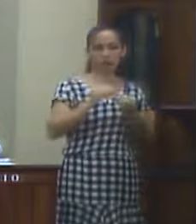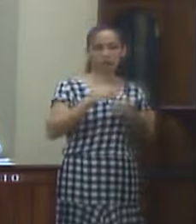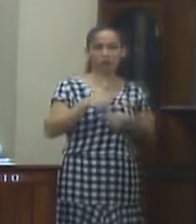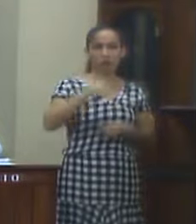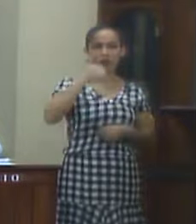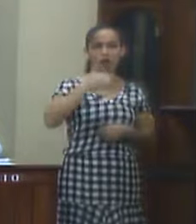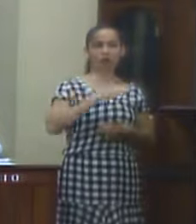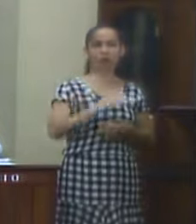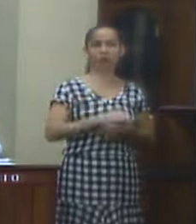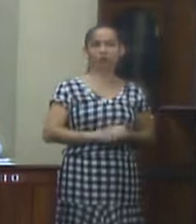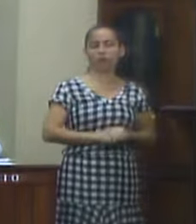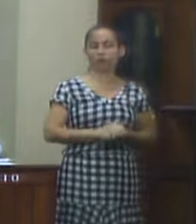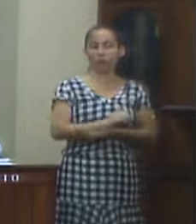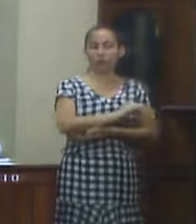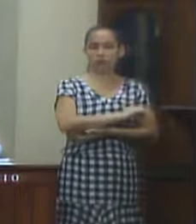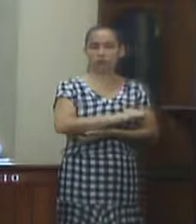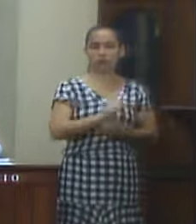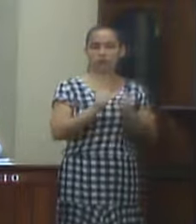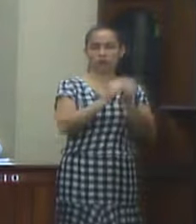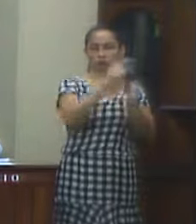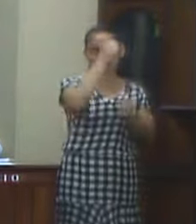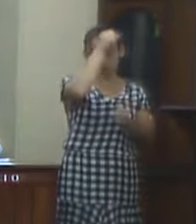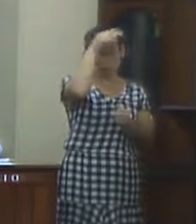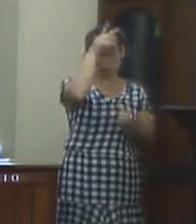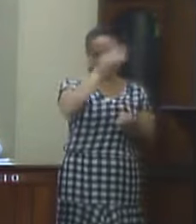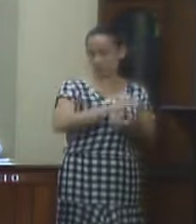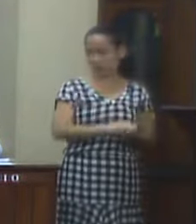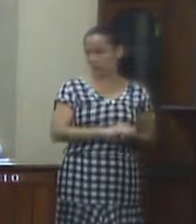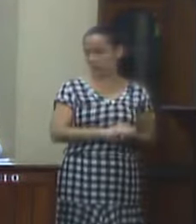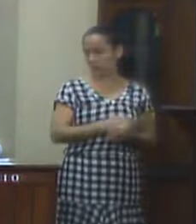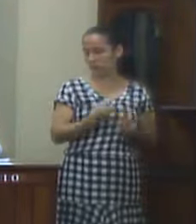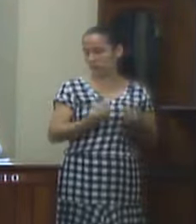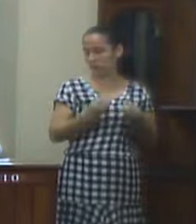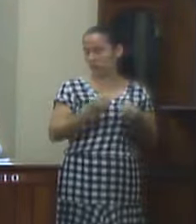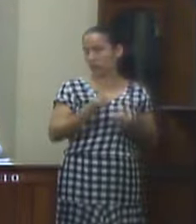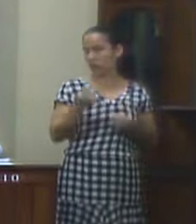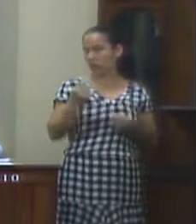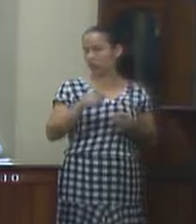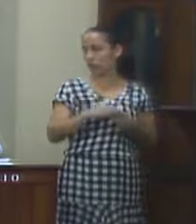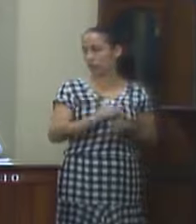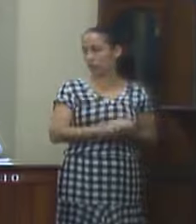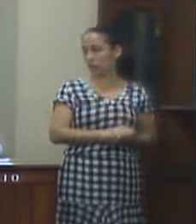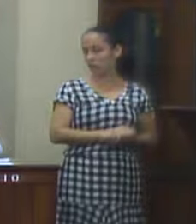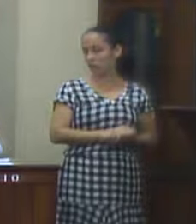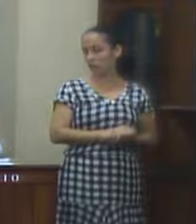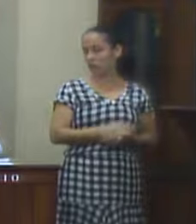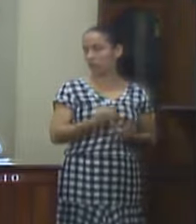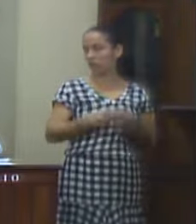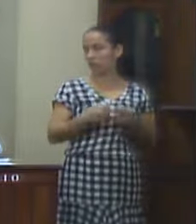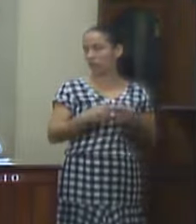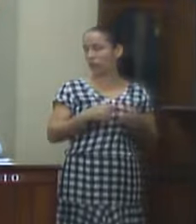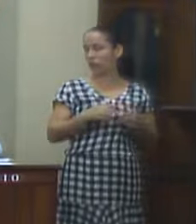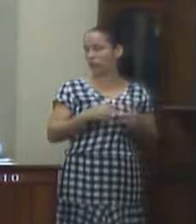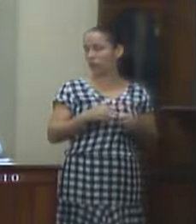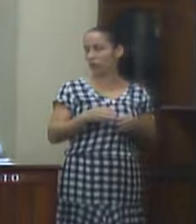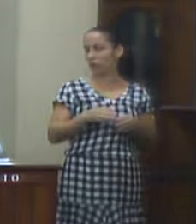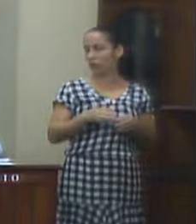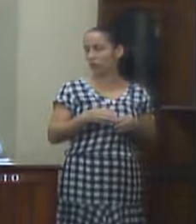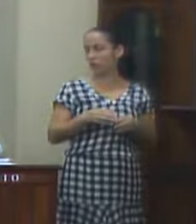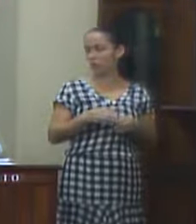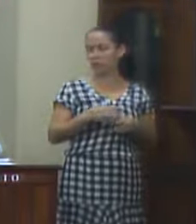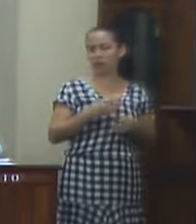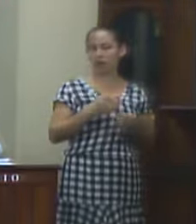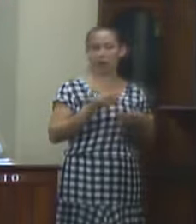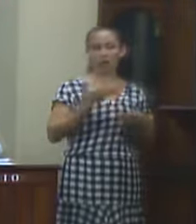melhor qualidade junto à Prefeitura. A publicidade dos valores propiciaria uma